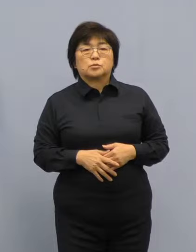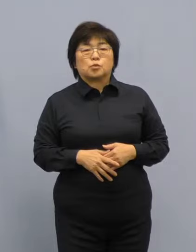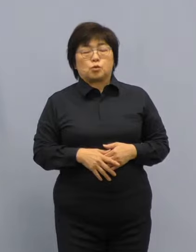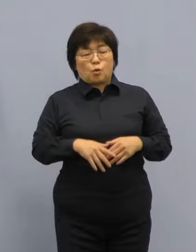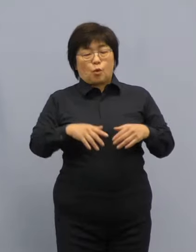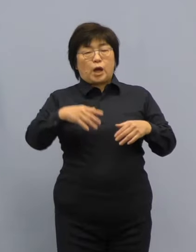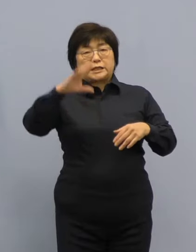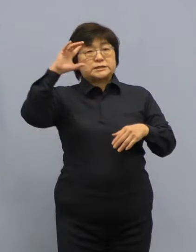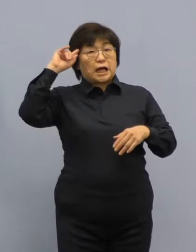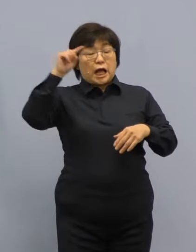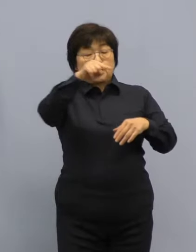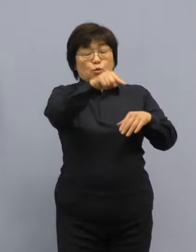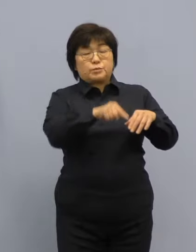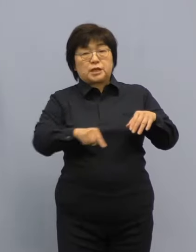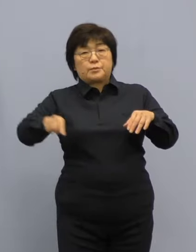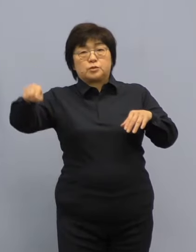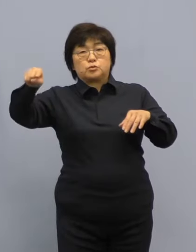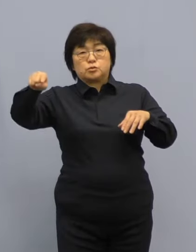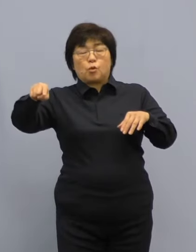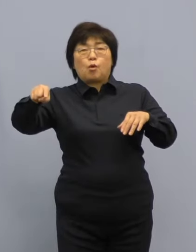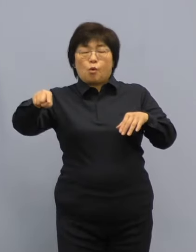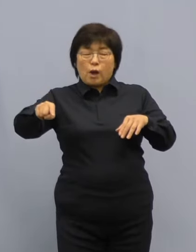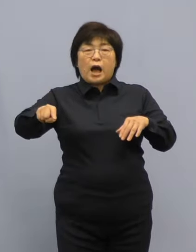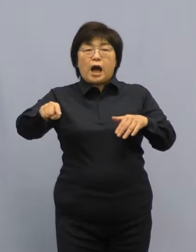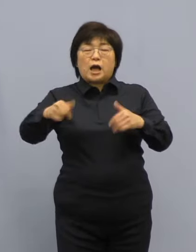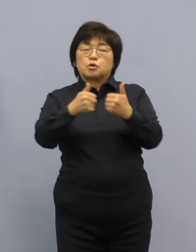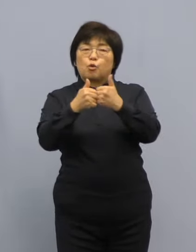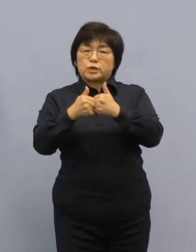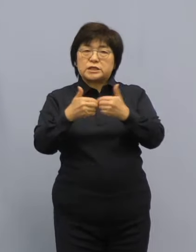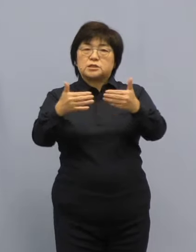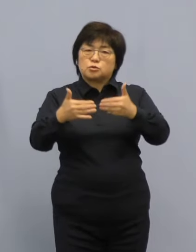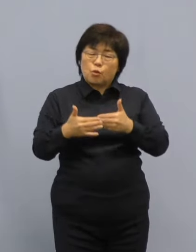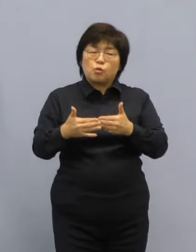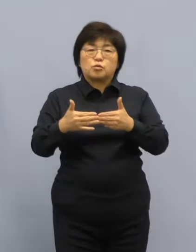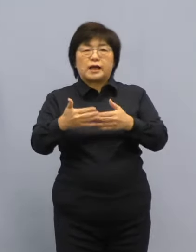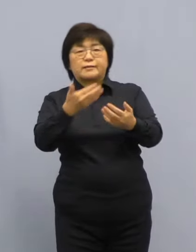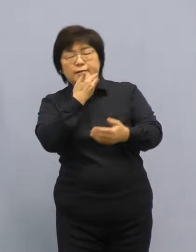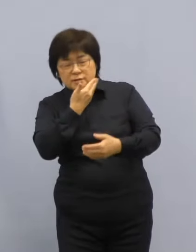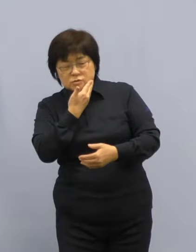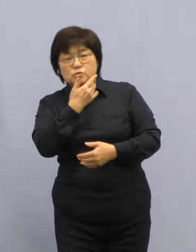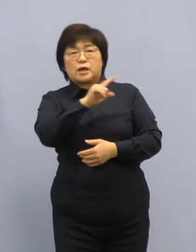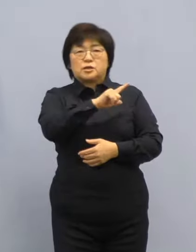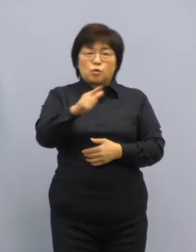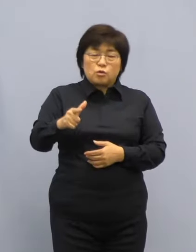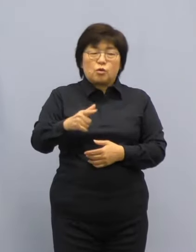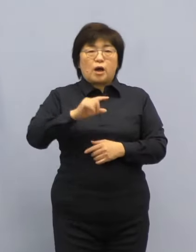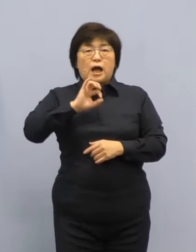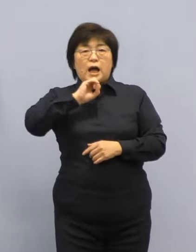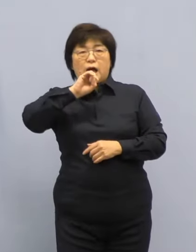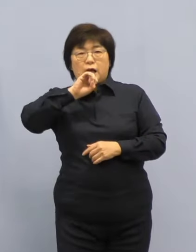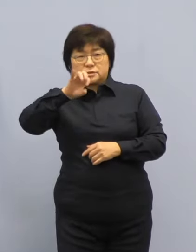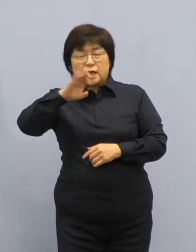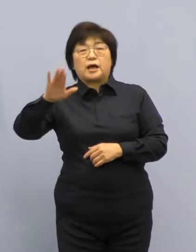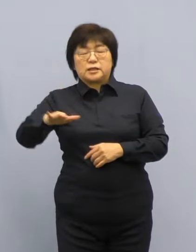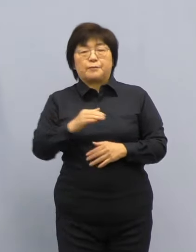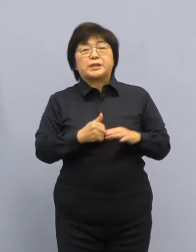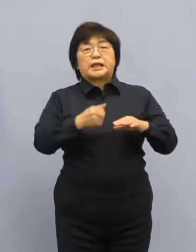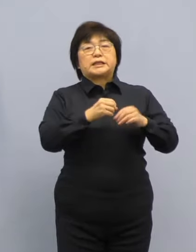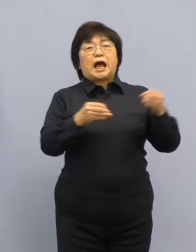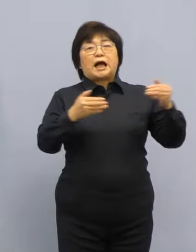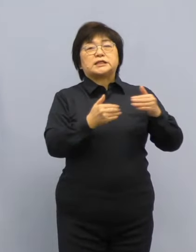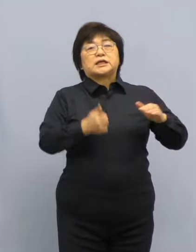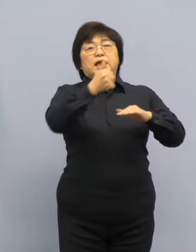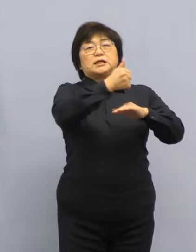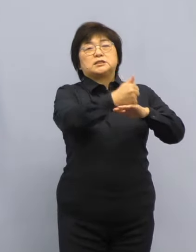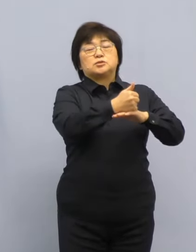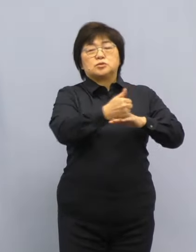ートについて十分協議する価値があるとか、まあ、協議の準備を整えるとか、まあ、こういった発言もありますけども、その長崎県知事として一連の発